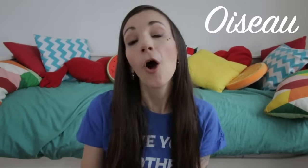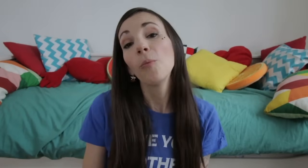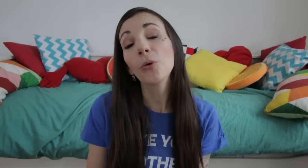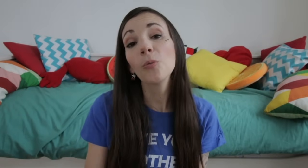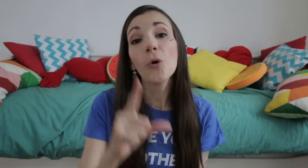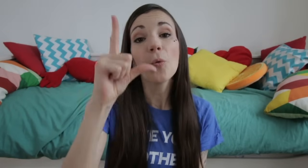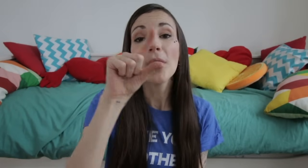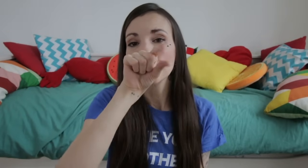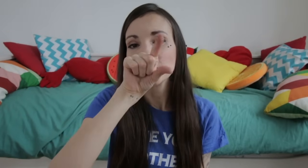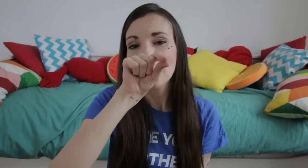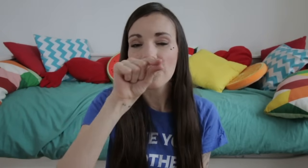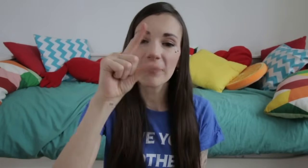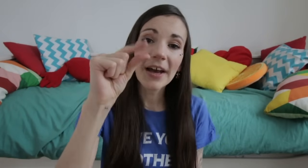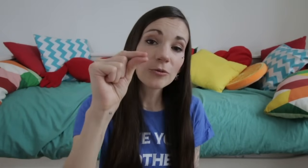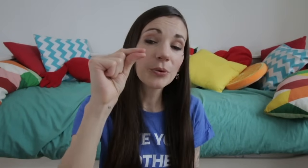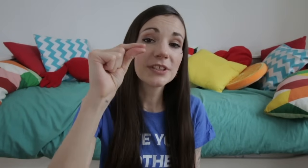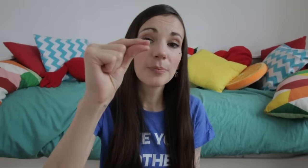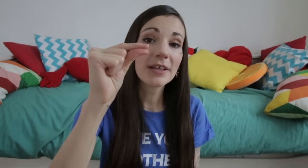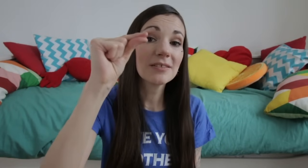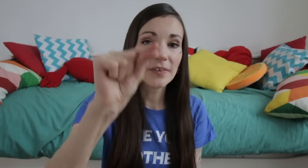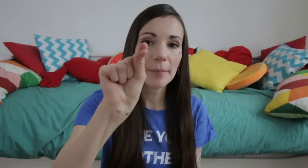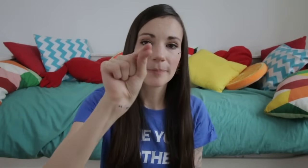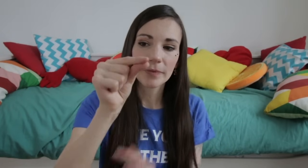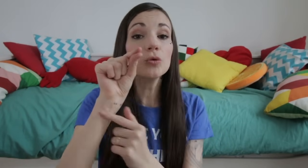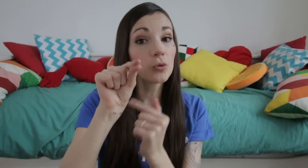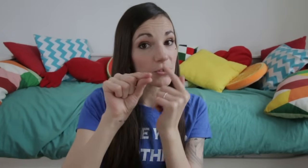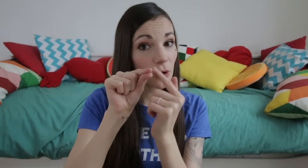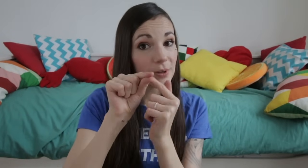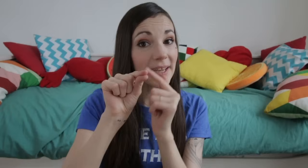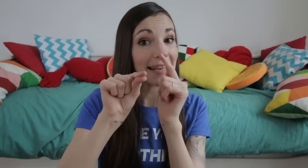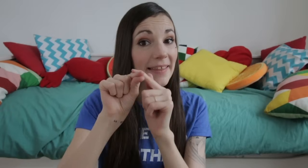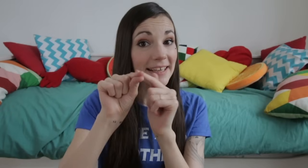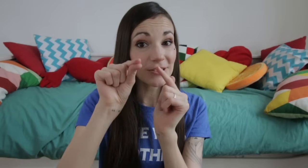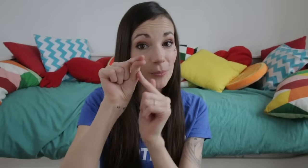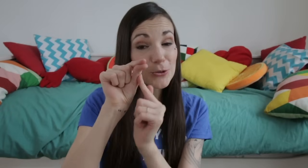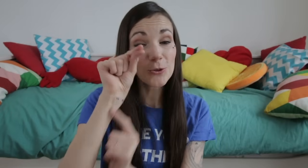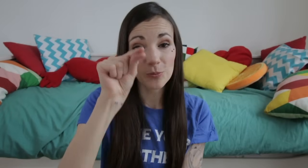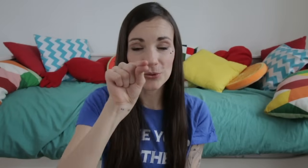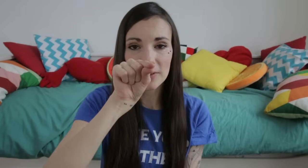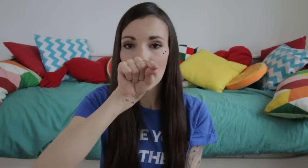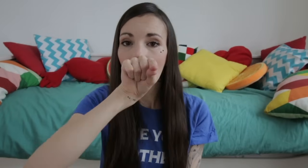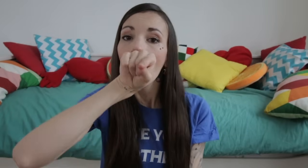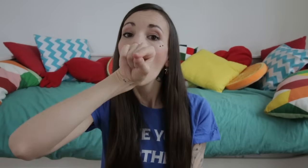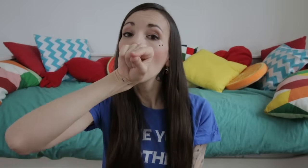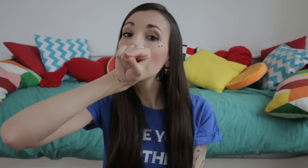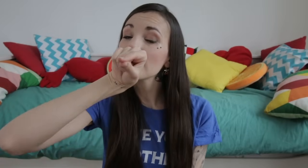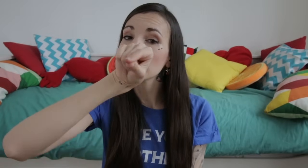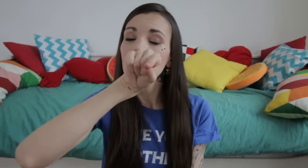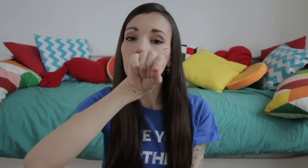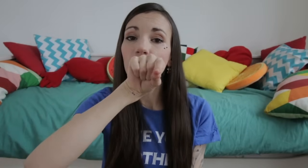Pour le mot oiseau, on vient faire une petite pince fermée. Tous nos doigts sont repliés, l'index repose sur le pouce. On pose le dos